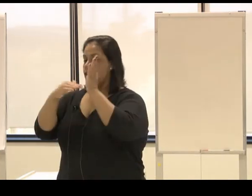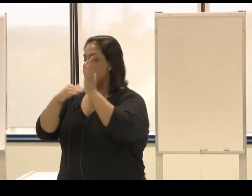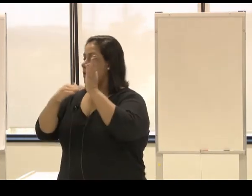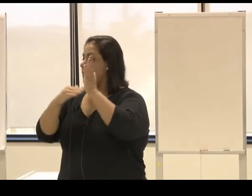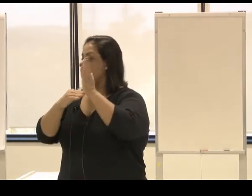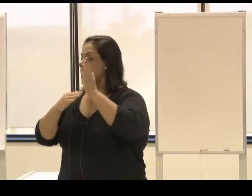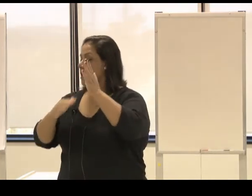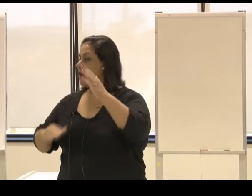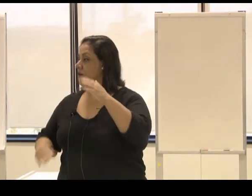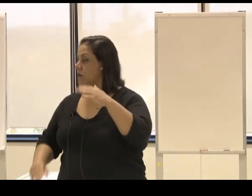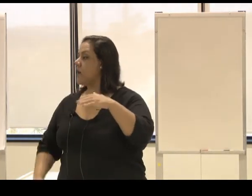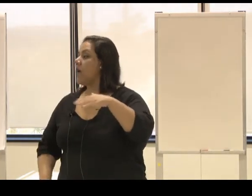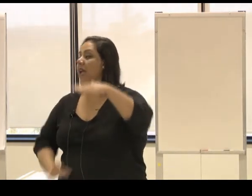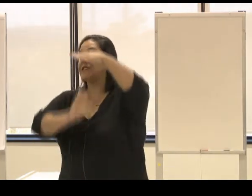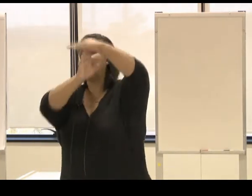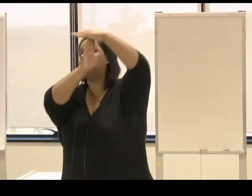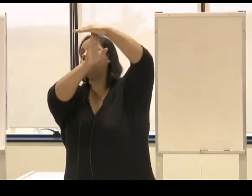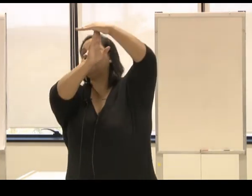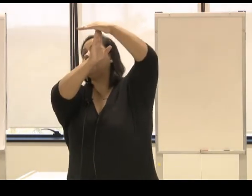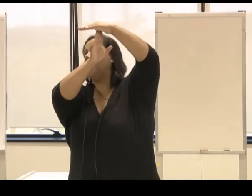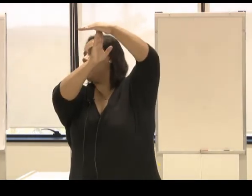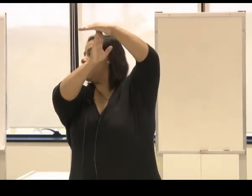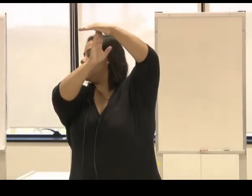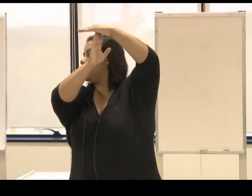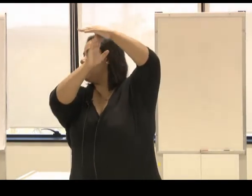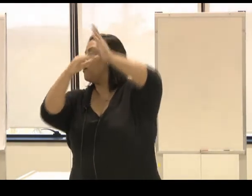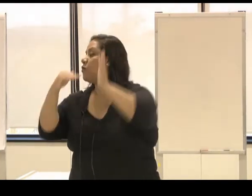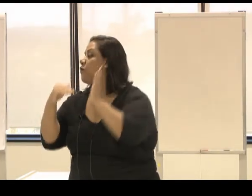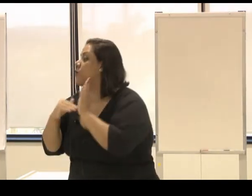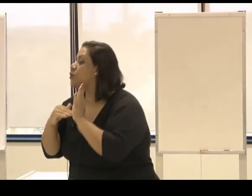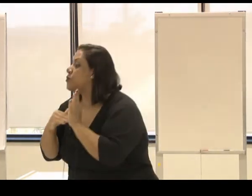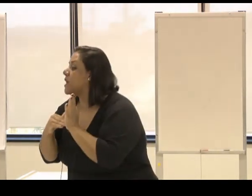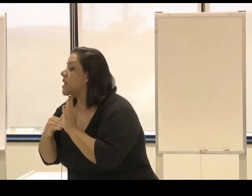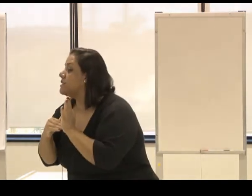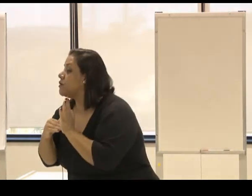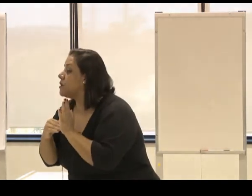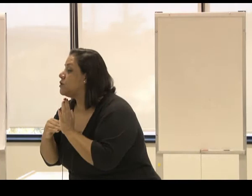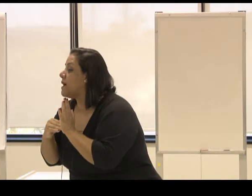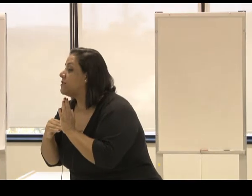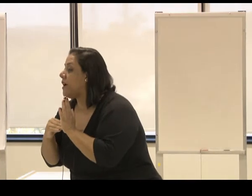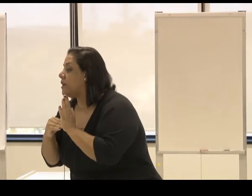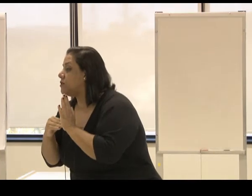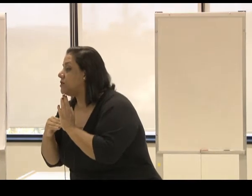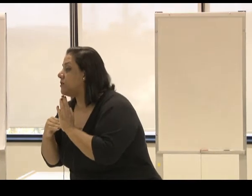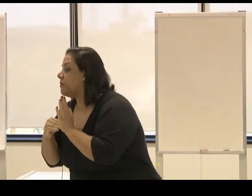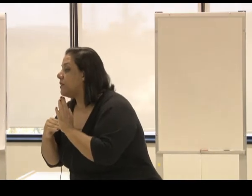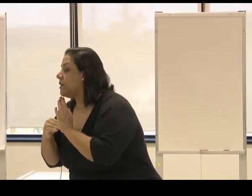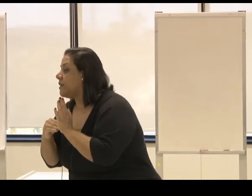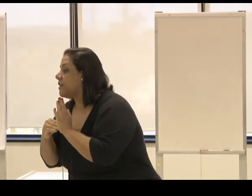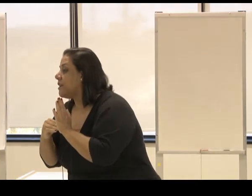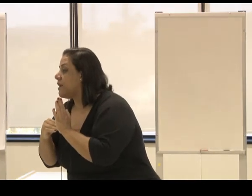último. Não, você fez assim. São os últimos lá, não, porque não foi o último que nasceu, são os mais velhos.